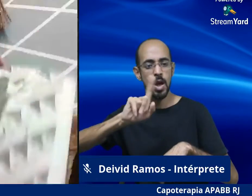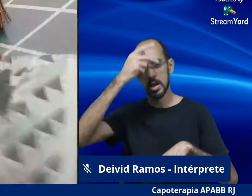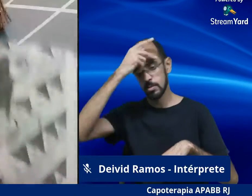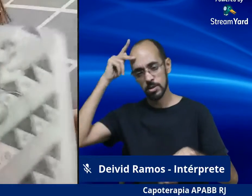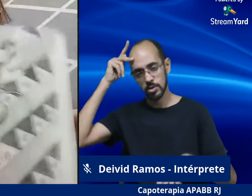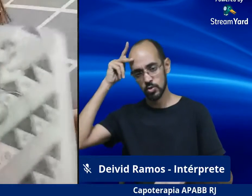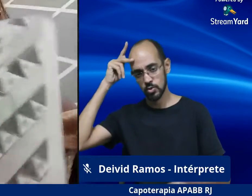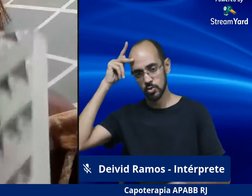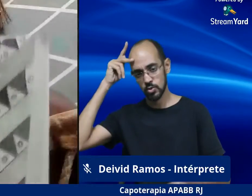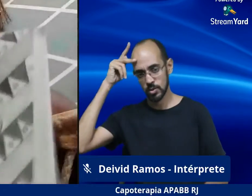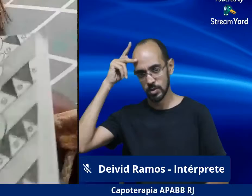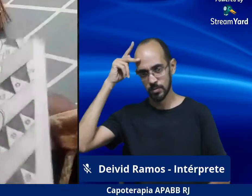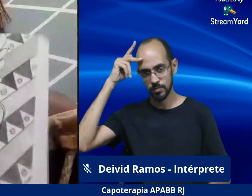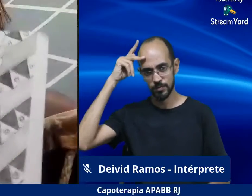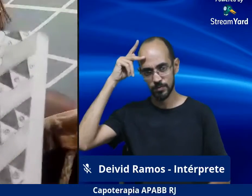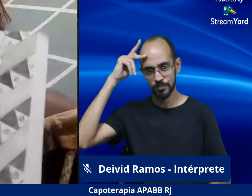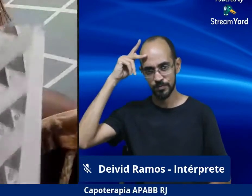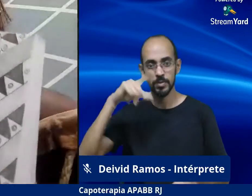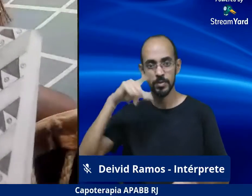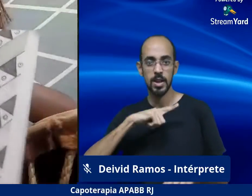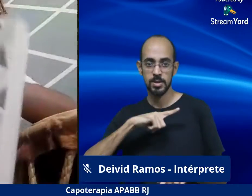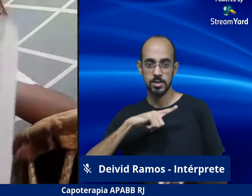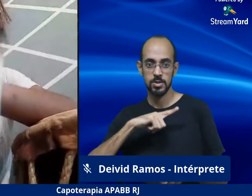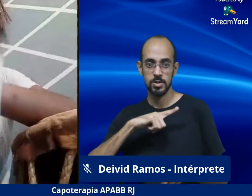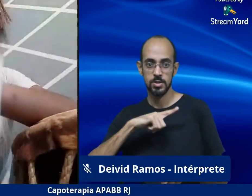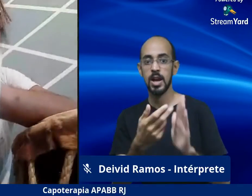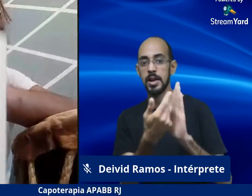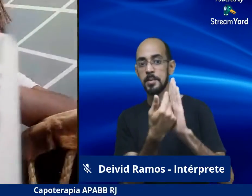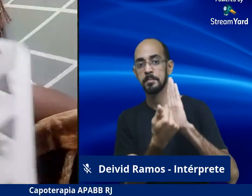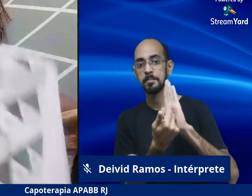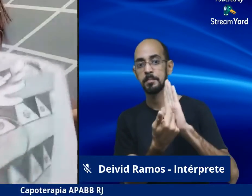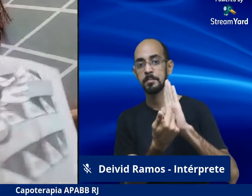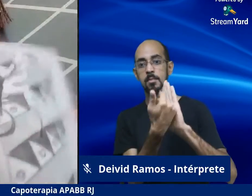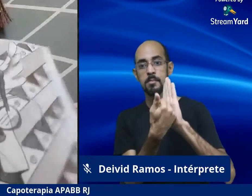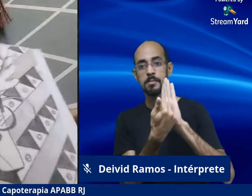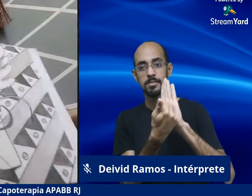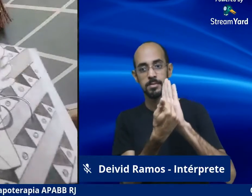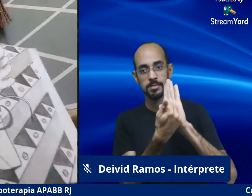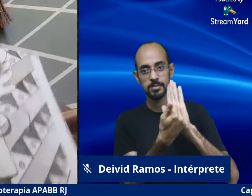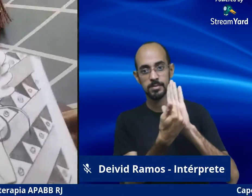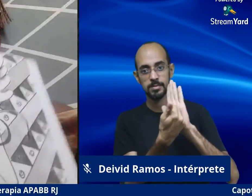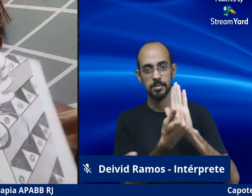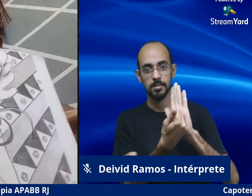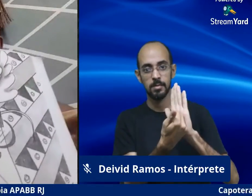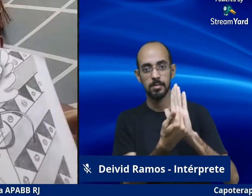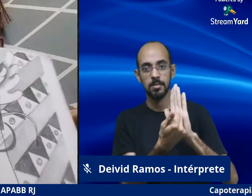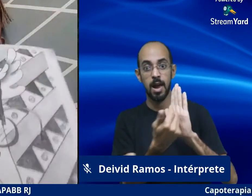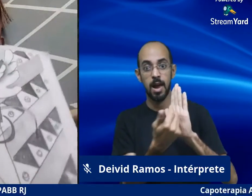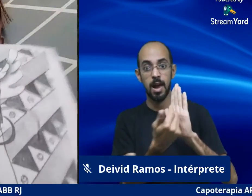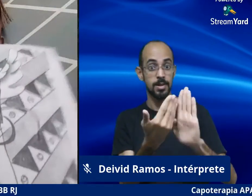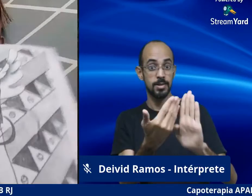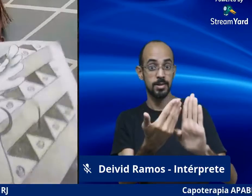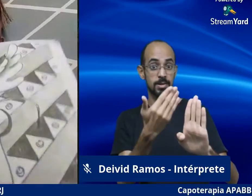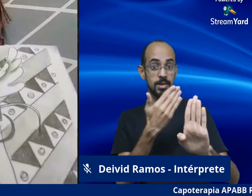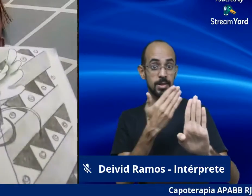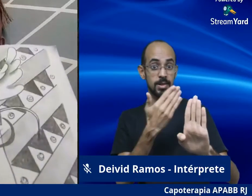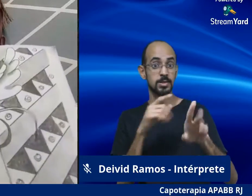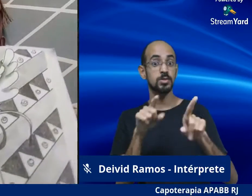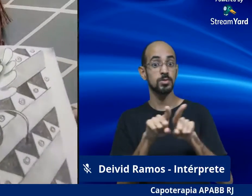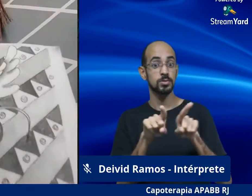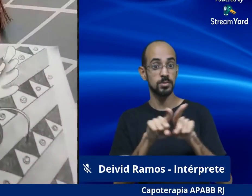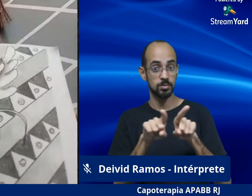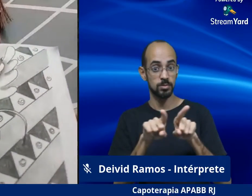E aqui, ó, a gente tem ilustrando, né, um plano de fundo também, né, muito baseado